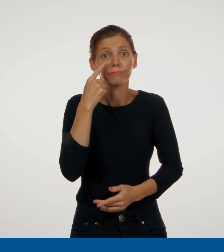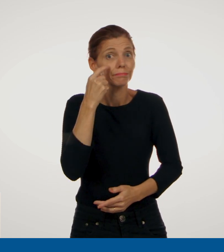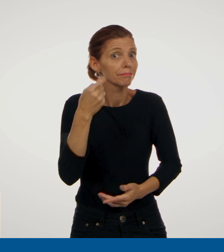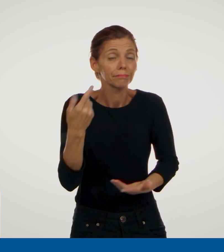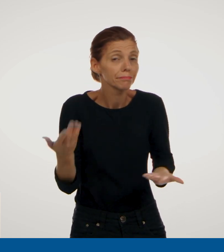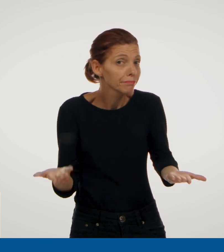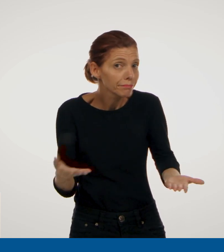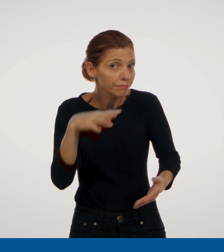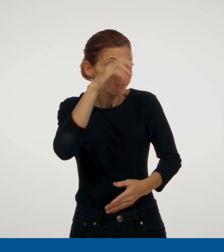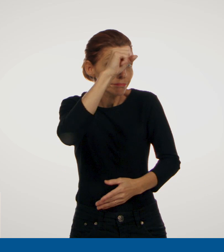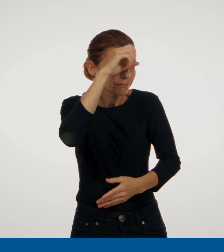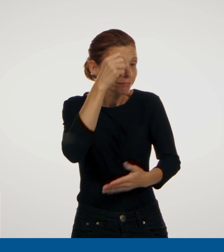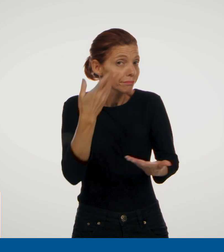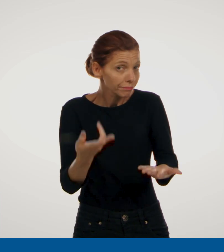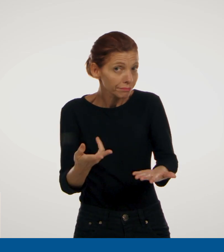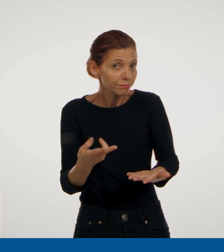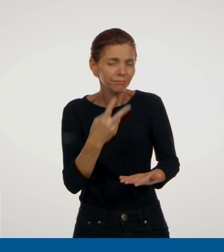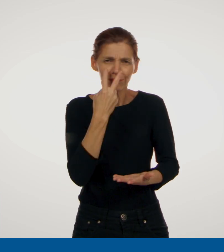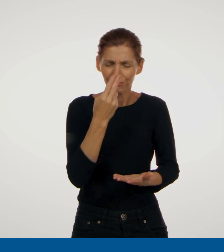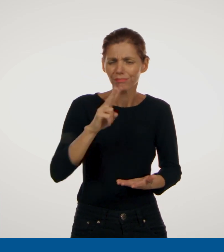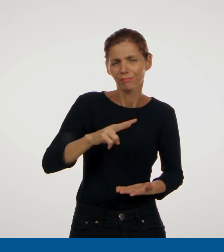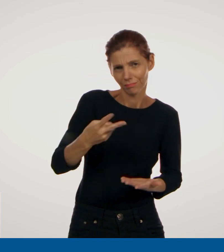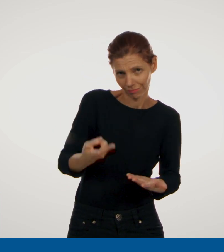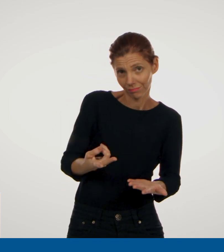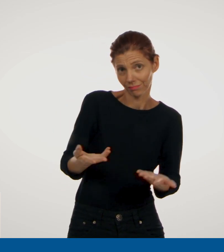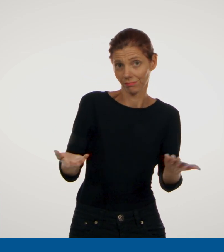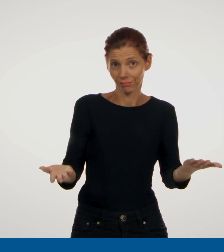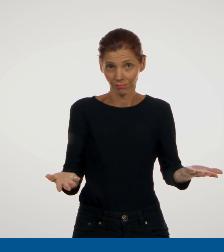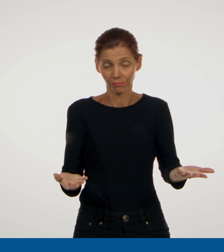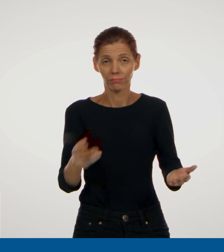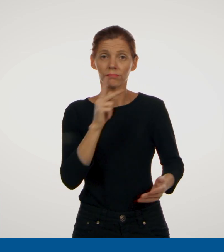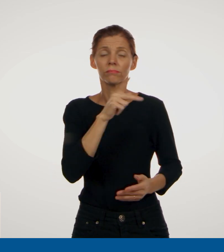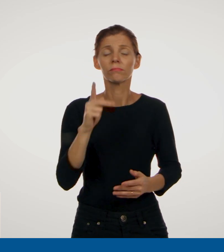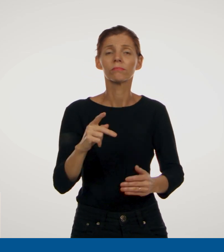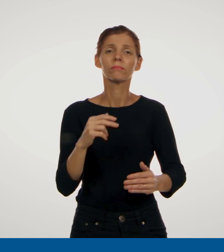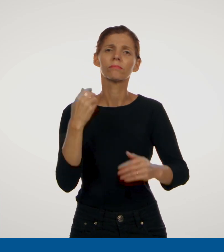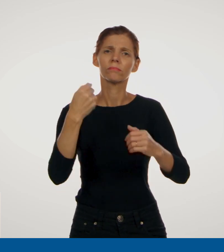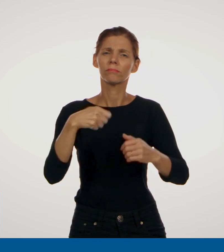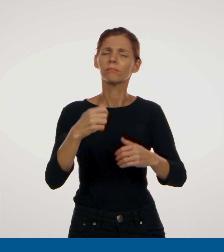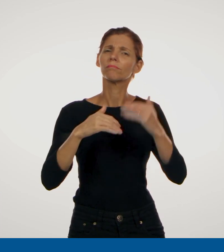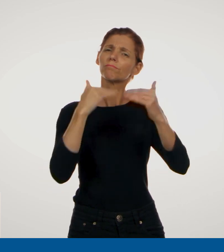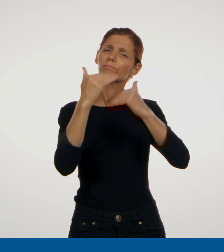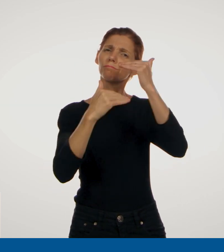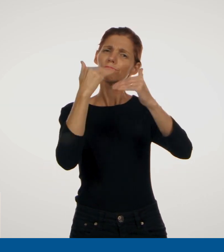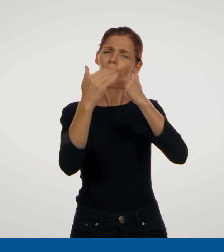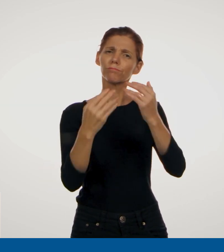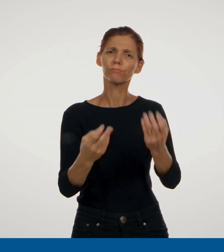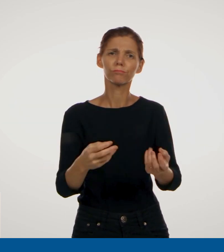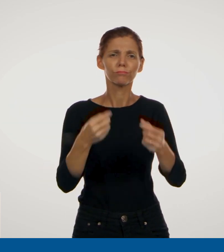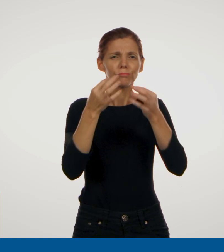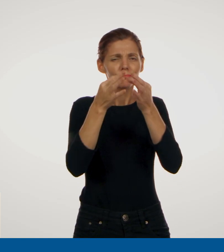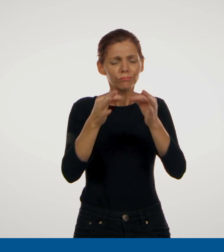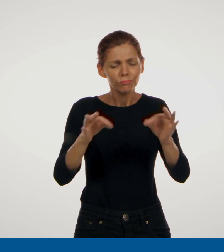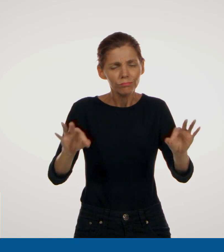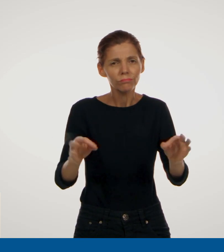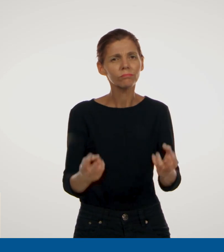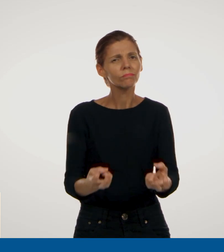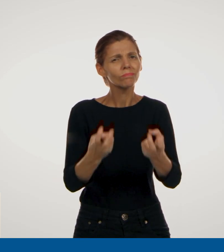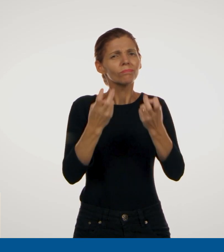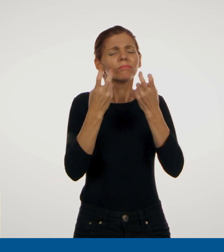Parece um paradoxo, não é? Então, o professor precisa desenvolver sensibilidade na observação dos seus